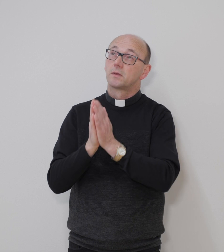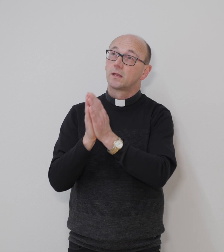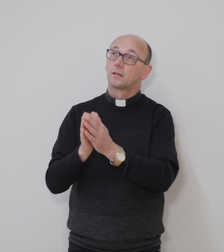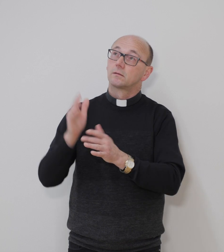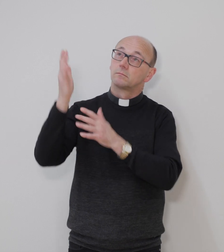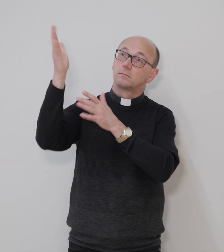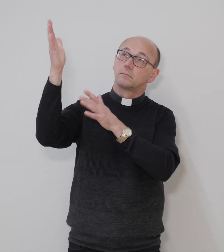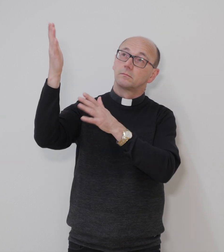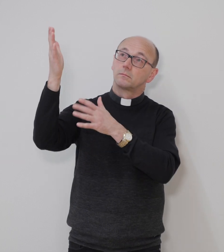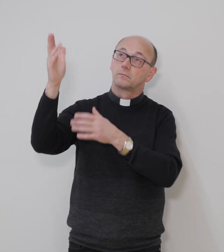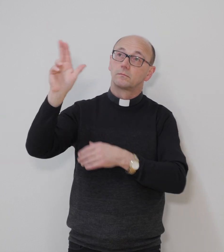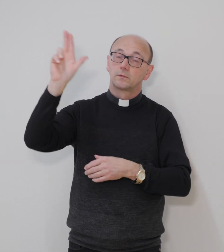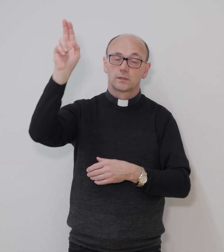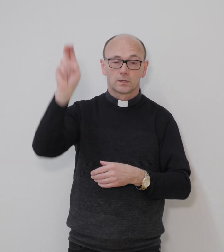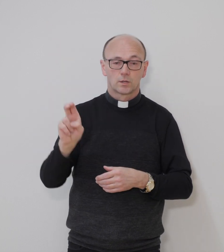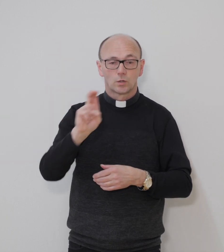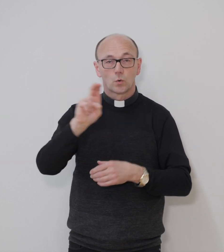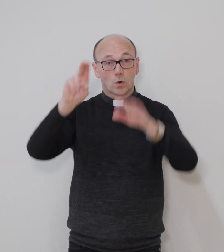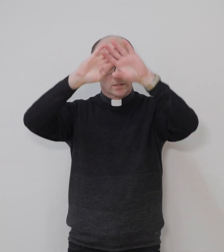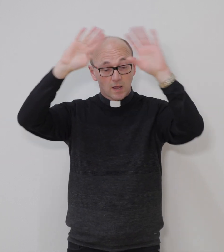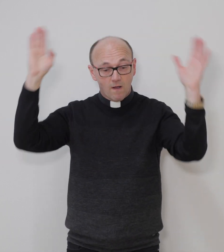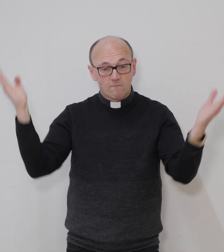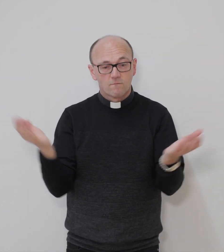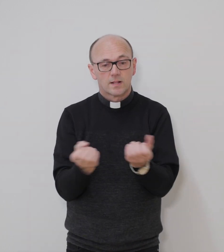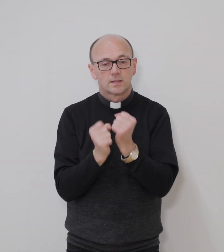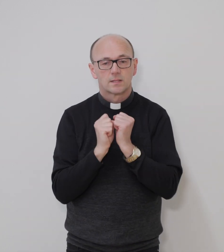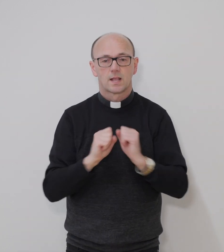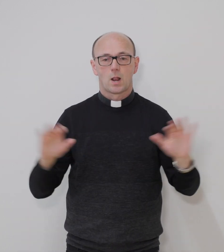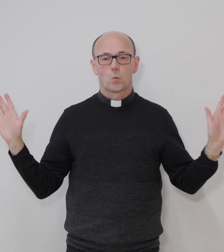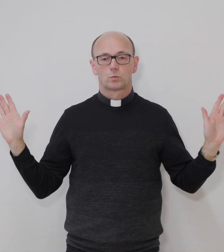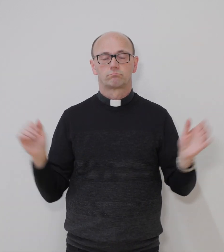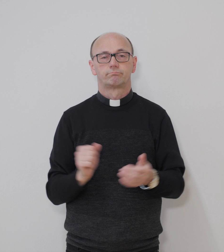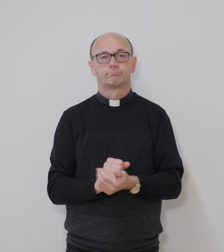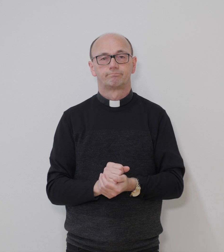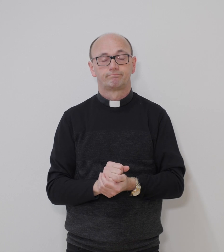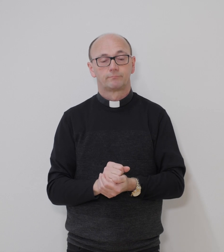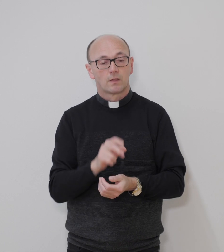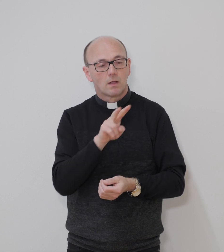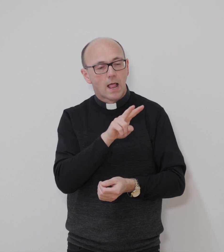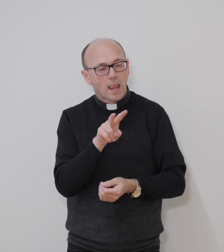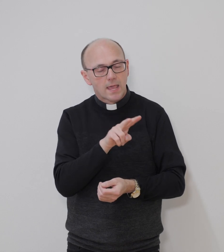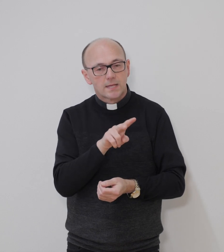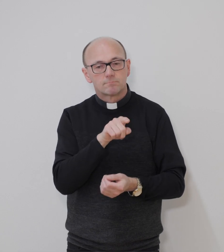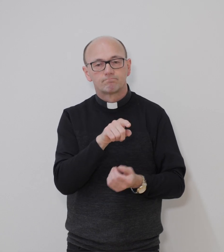Wir beten dich an, Herr Jesus Christus, und preisen dich, denn durch dein heiliges Kreuz hast du die Welt